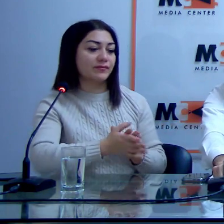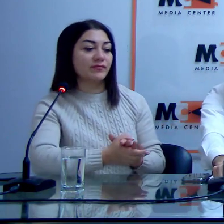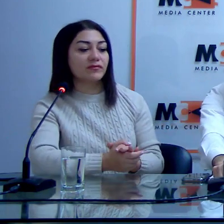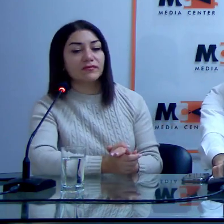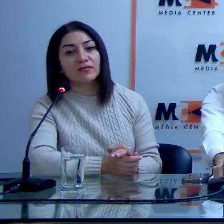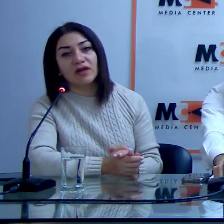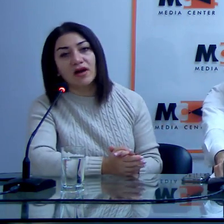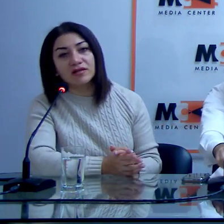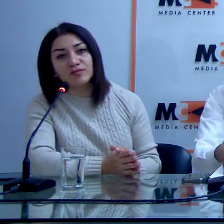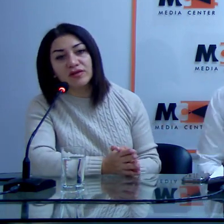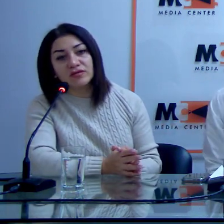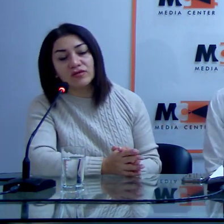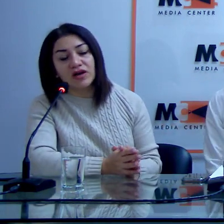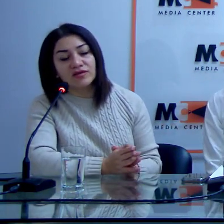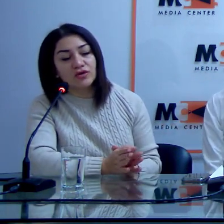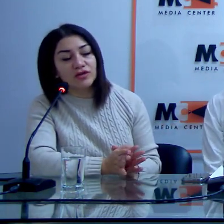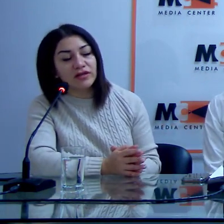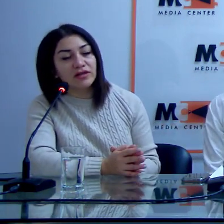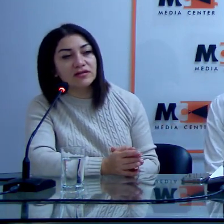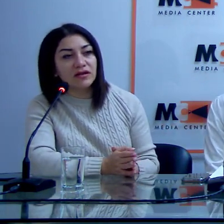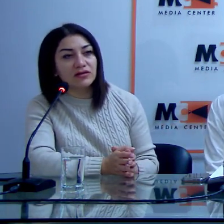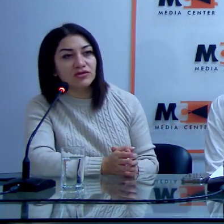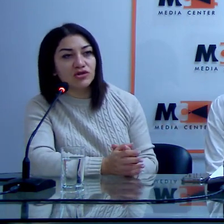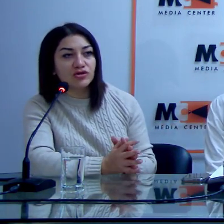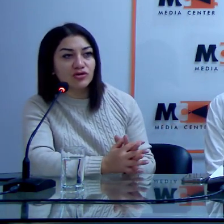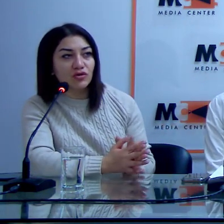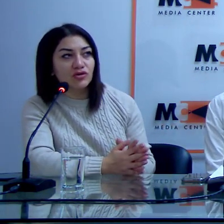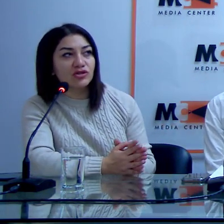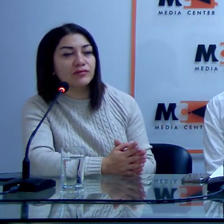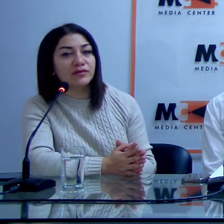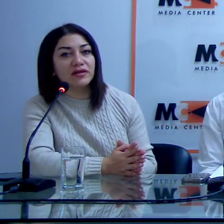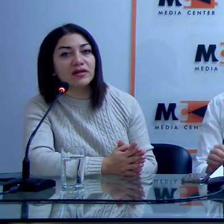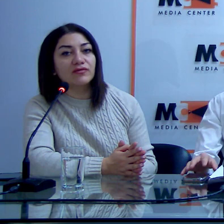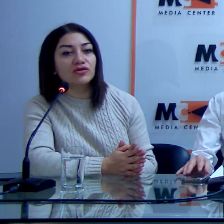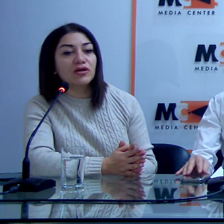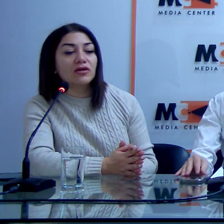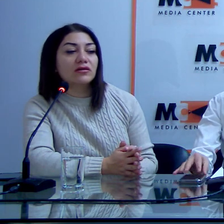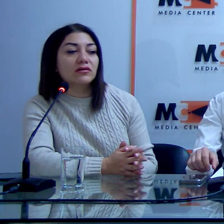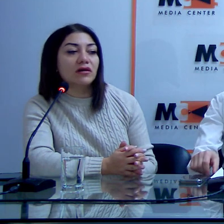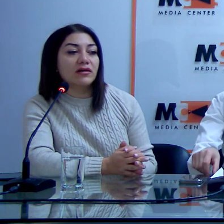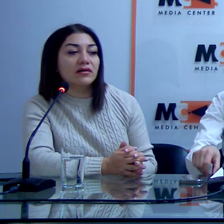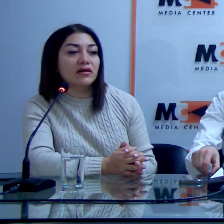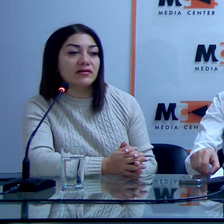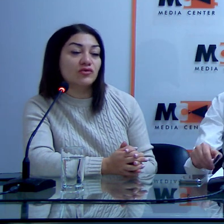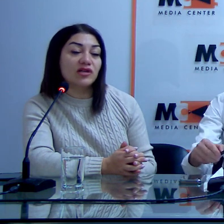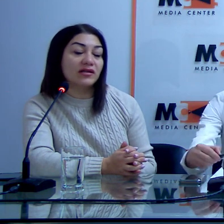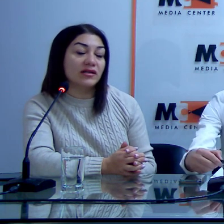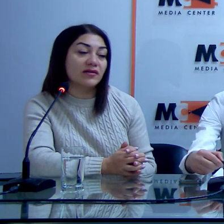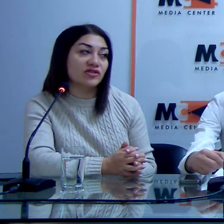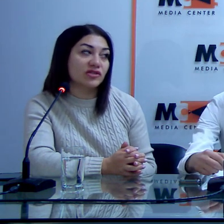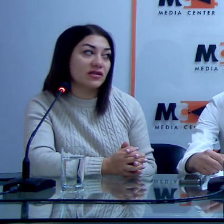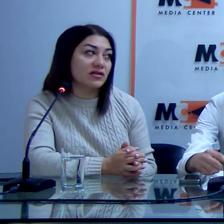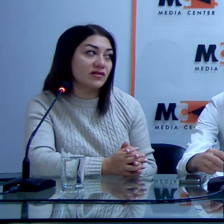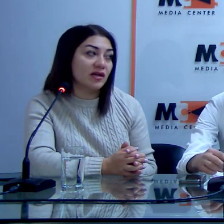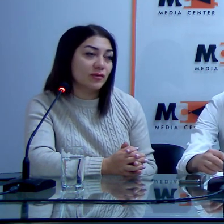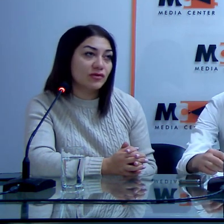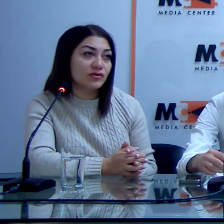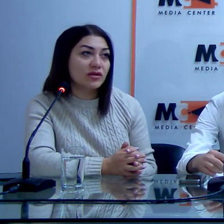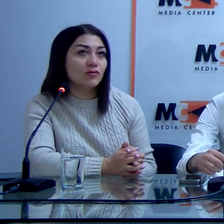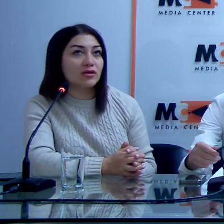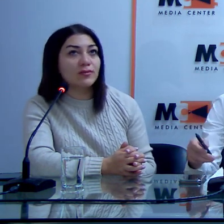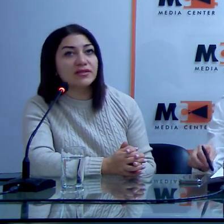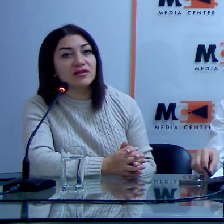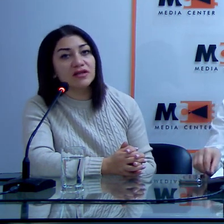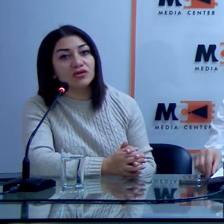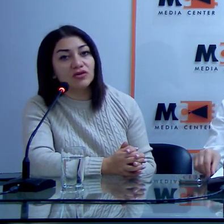Հարցվողների 24%-ը պնդել էր, որ կարիք կա եւ լուսագրերի եւ ժեստերի լեզվի